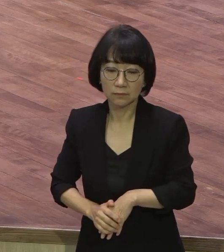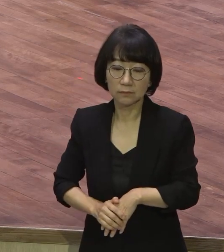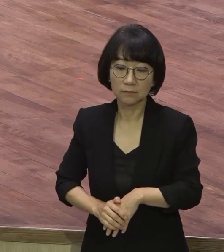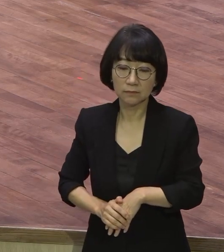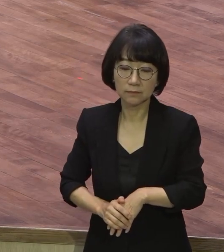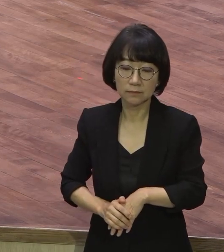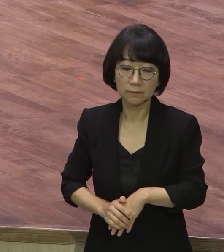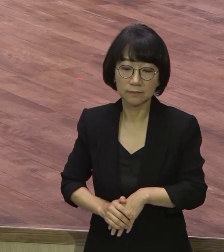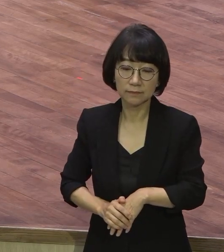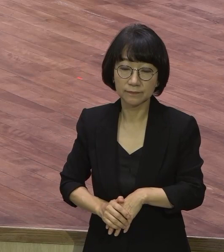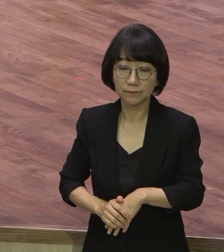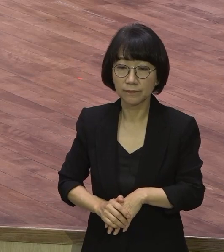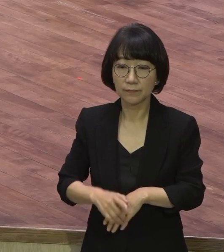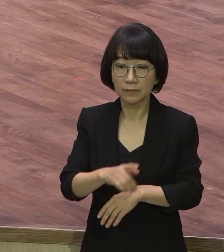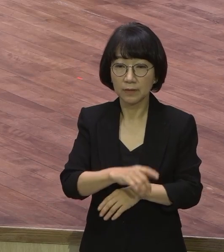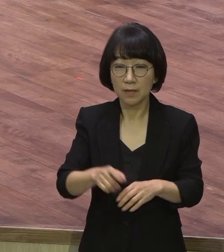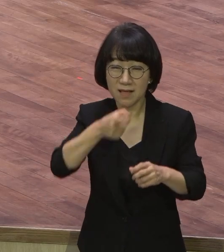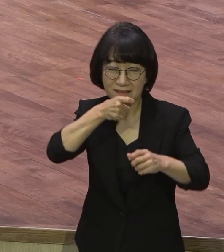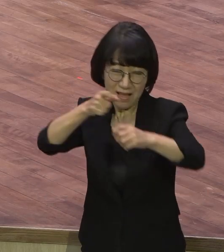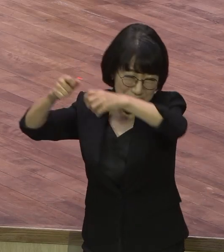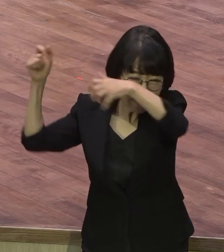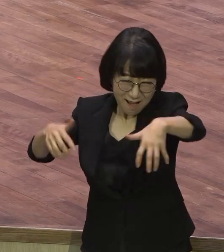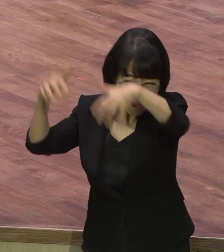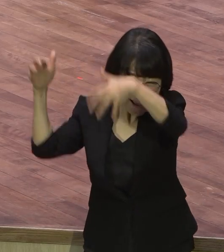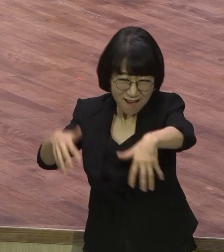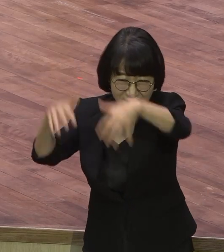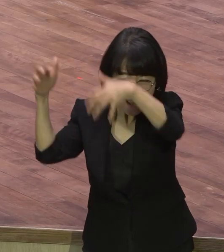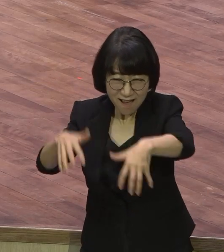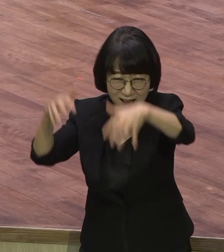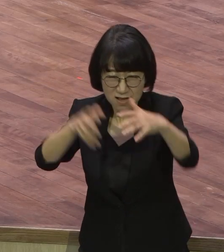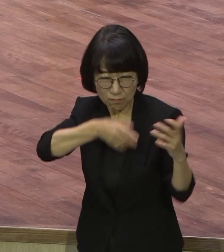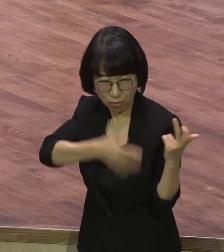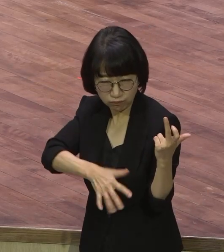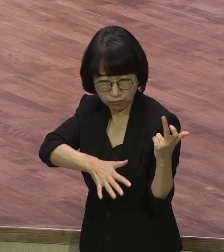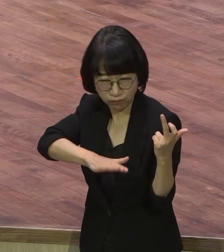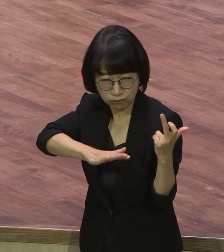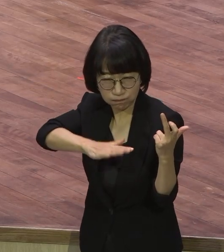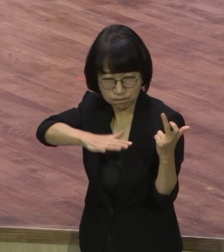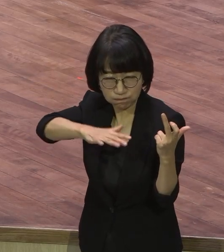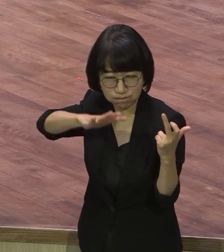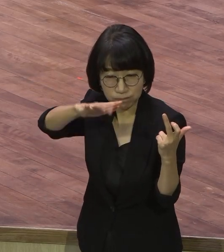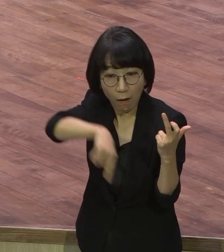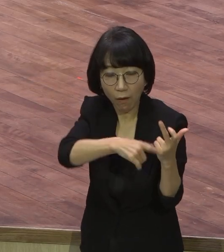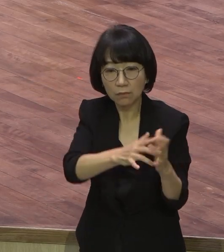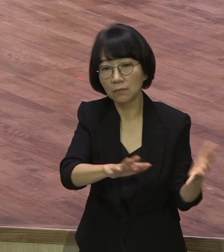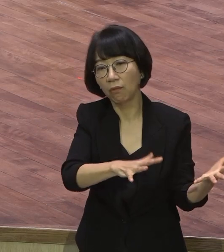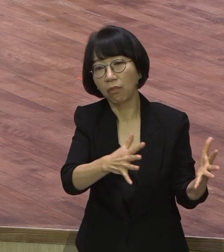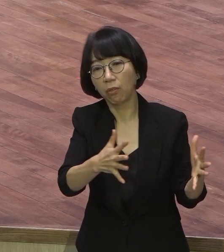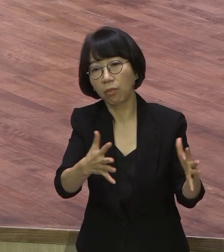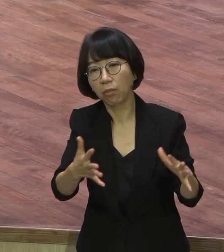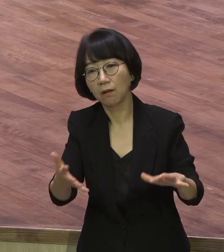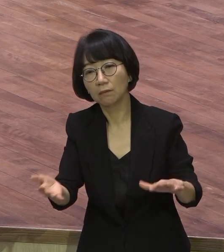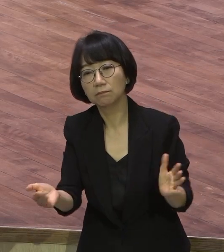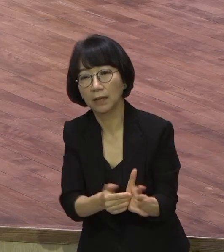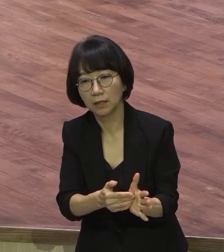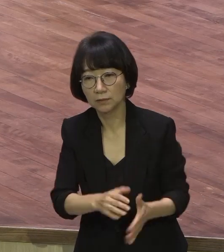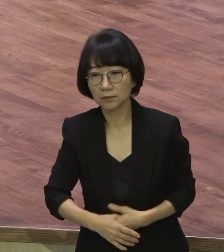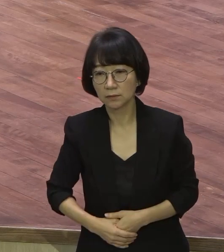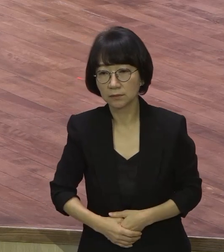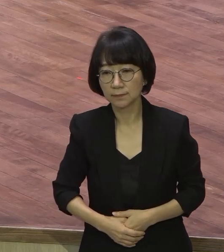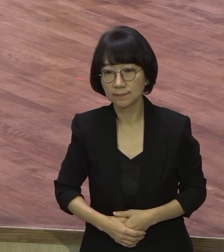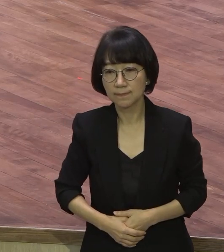모든 자기 생각에 빠있던 사람들 다 수장되고 그 정도로 산 꼭대기 히말리아 가도